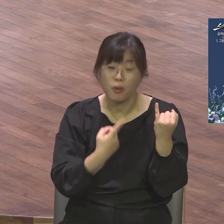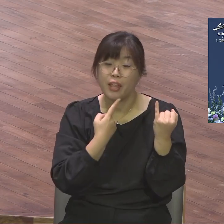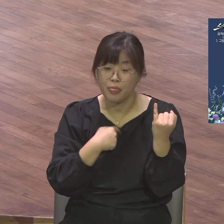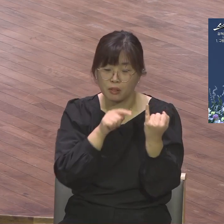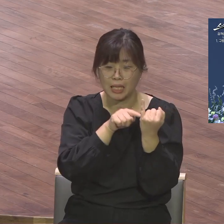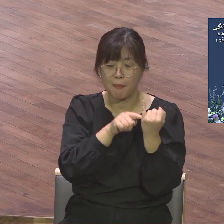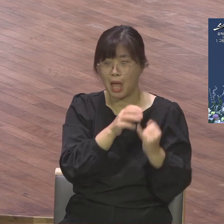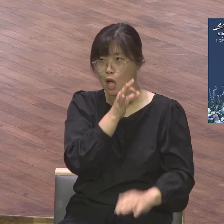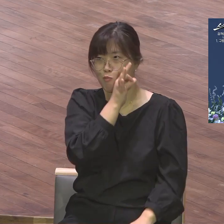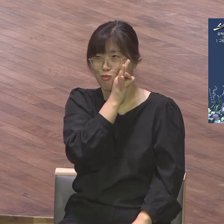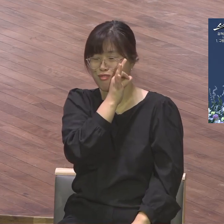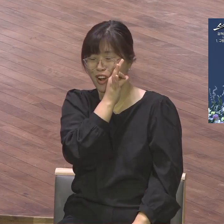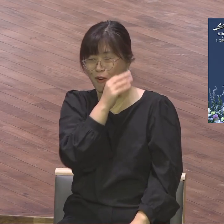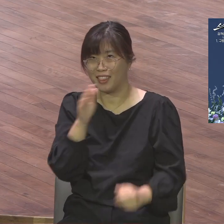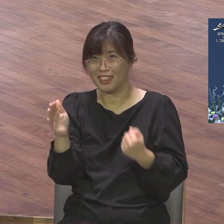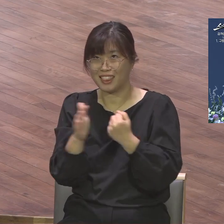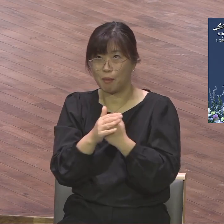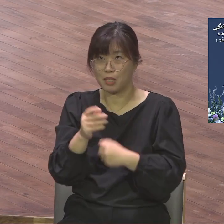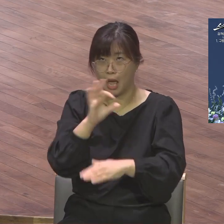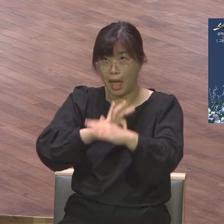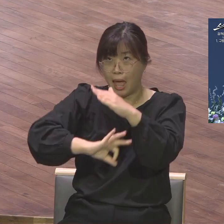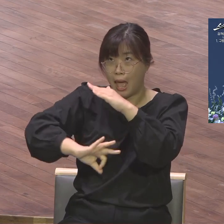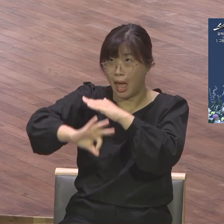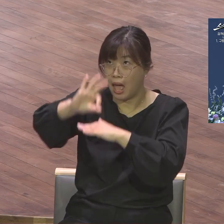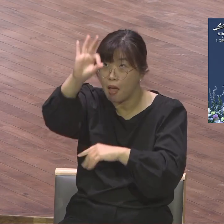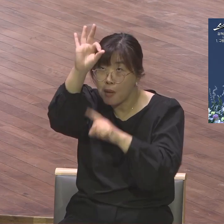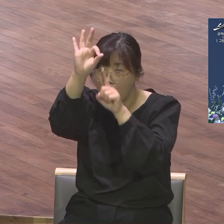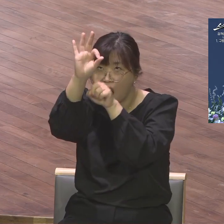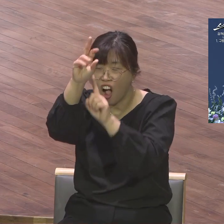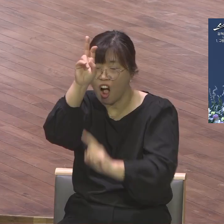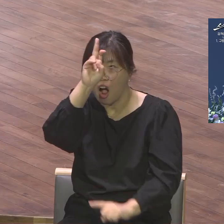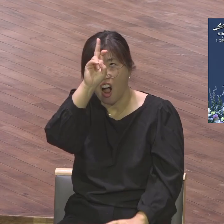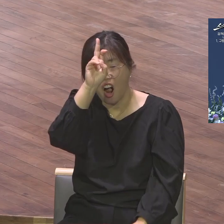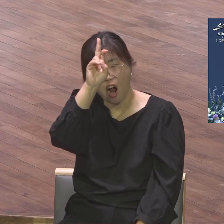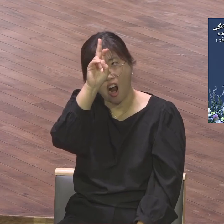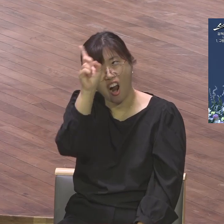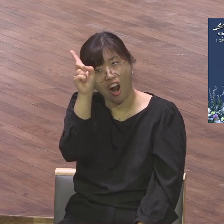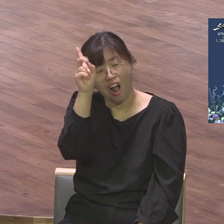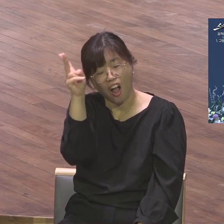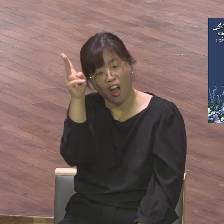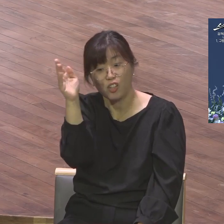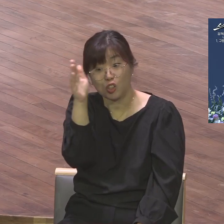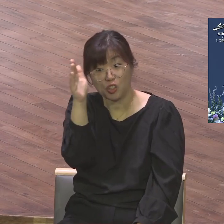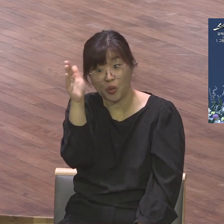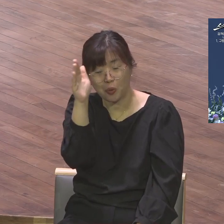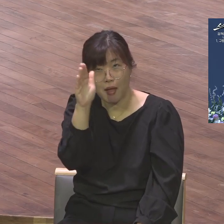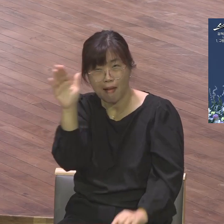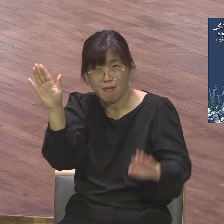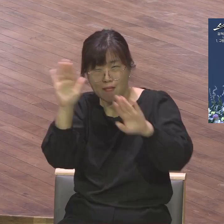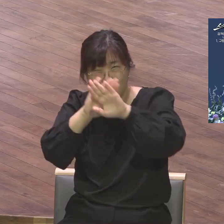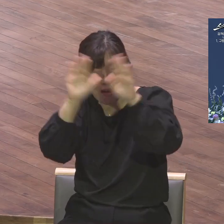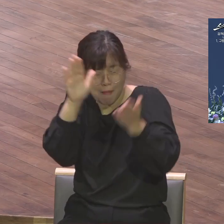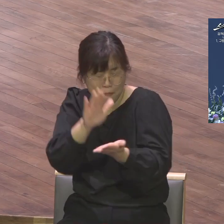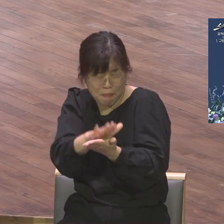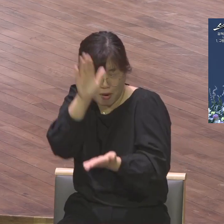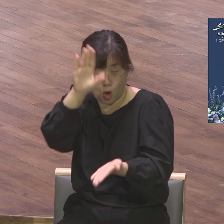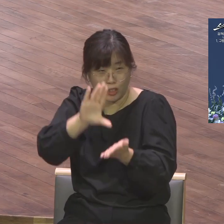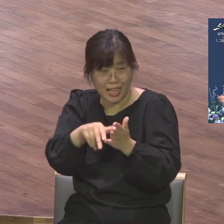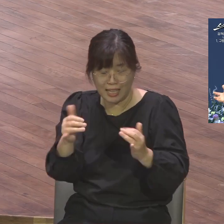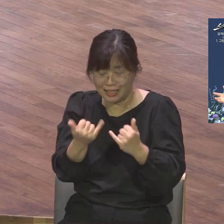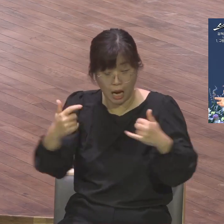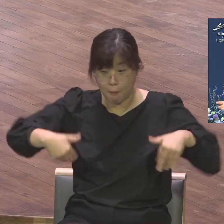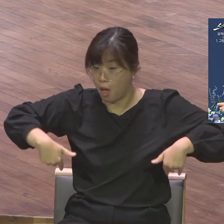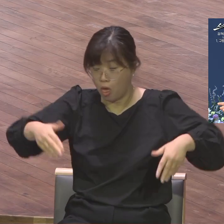영원히 목마르지 않은 영원한 이 샘을 어? 영원한 샘이신 예수 그리스도를 만남으로 영적